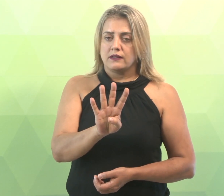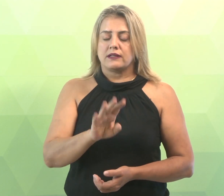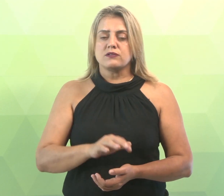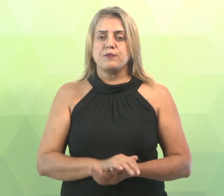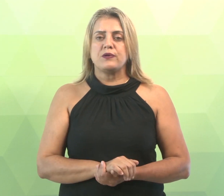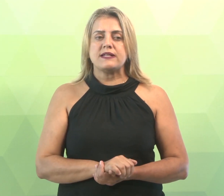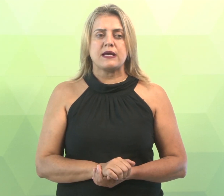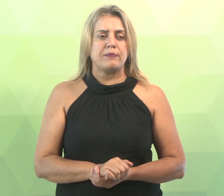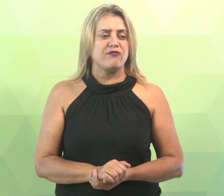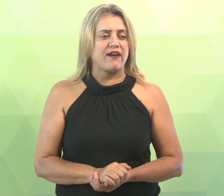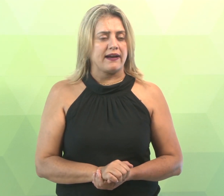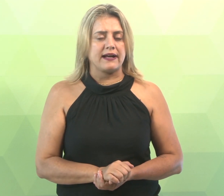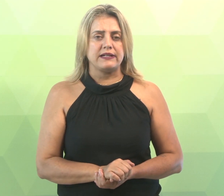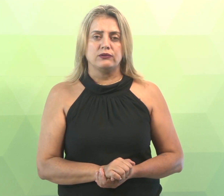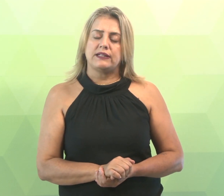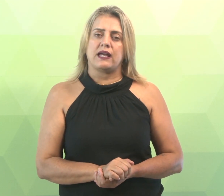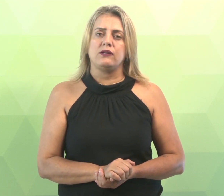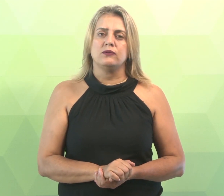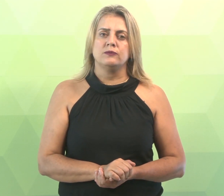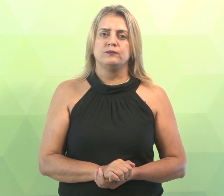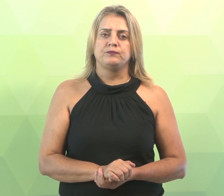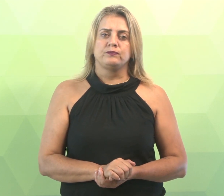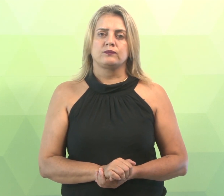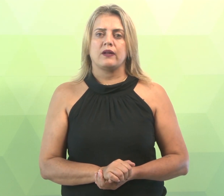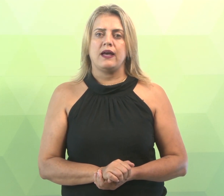Então, se, por exemplo, eu falar que eu tenho